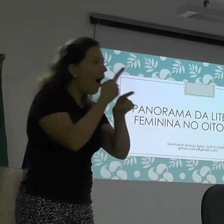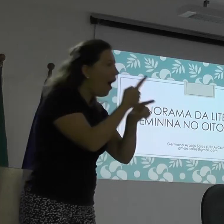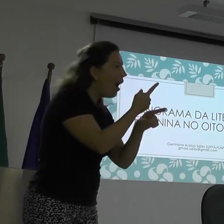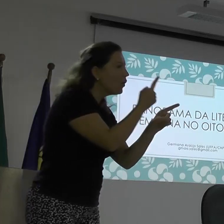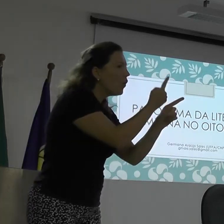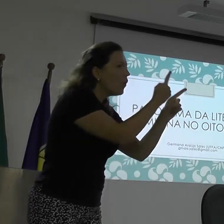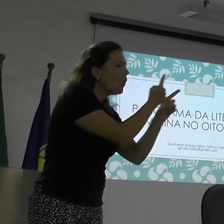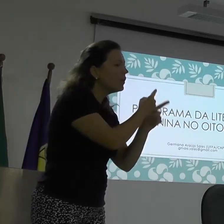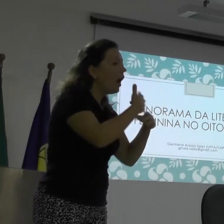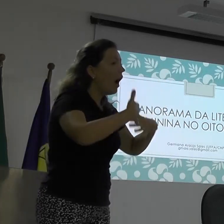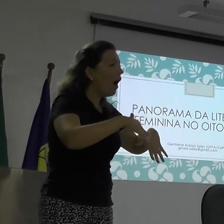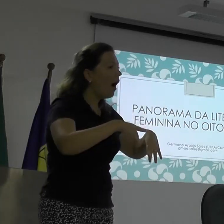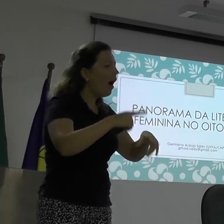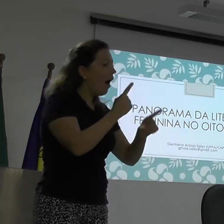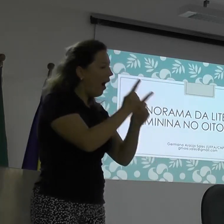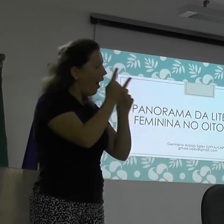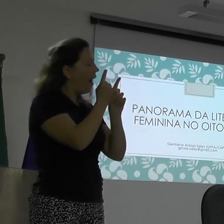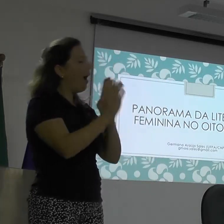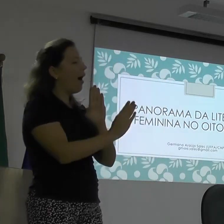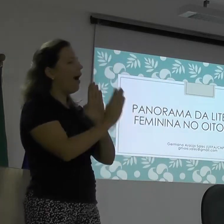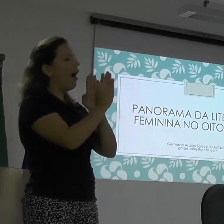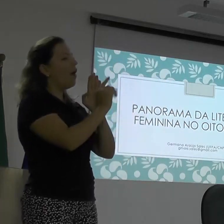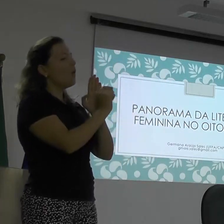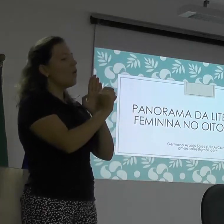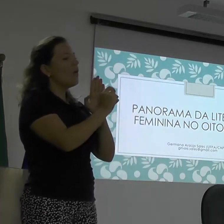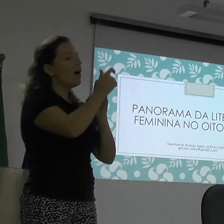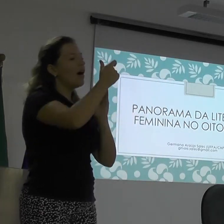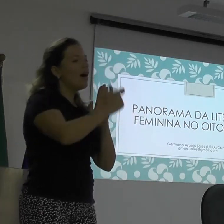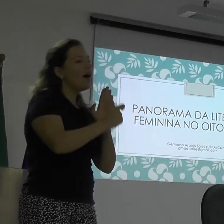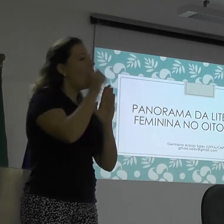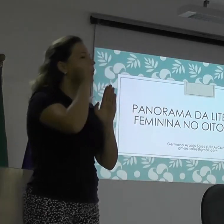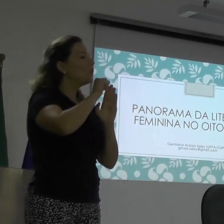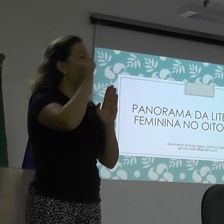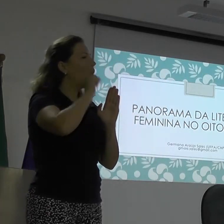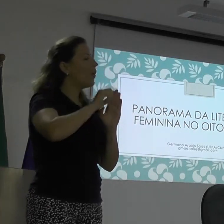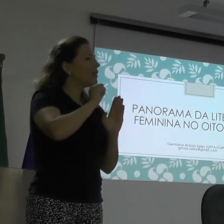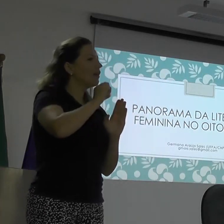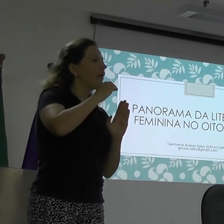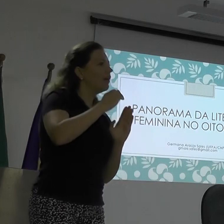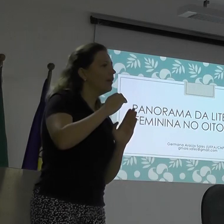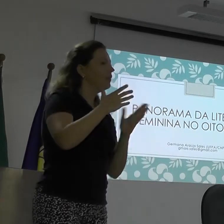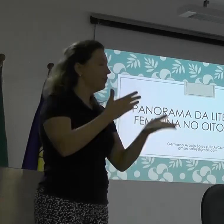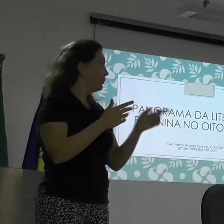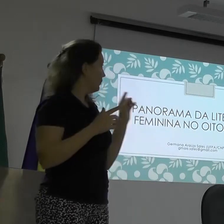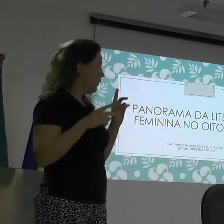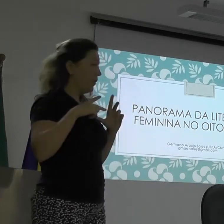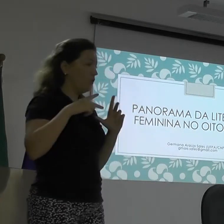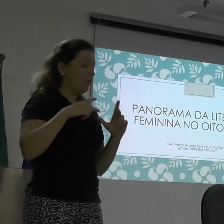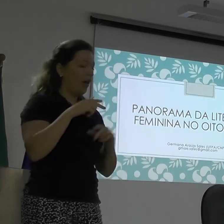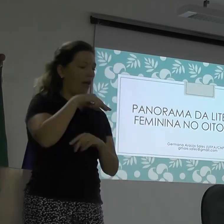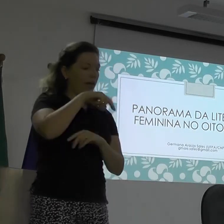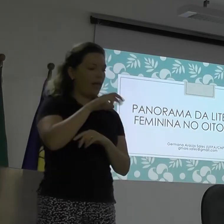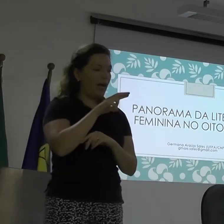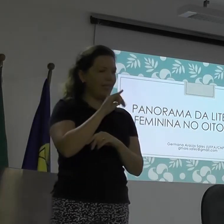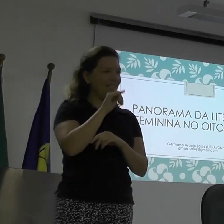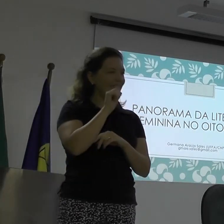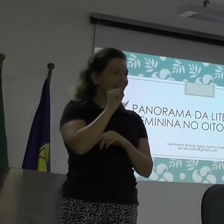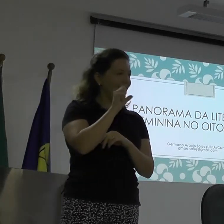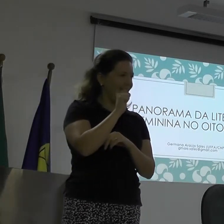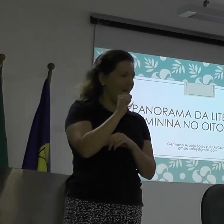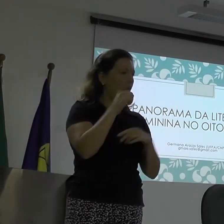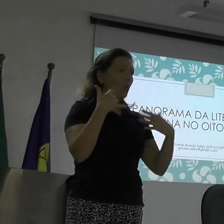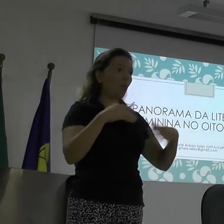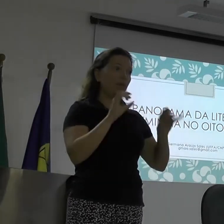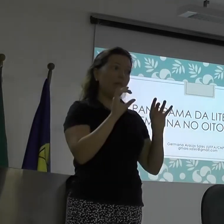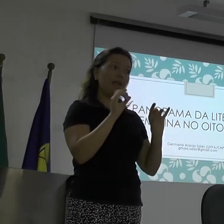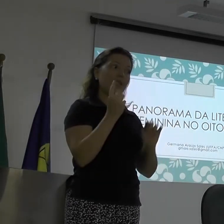lá em Santa Catarina. Particularmente a história de Dona Narcisa é muito singular. Por